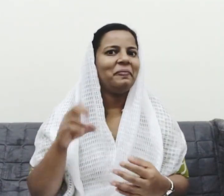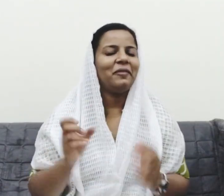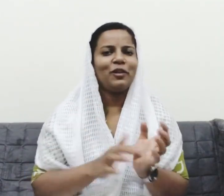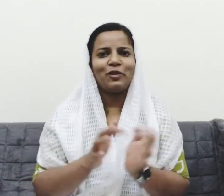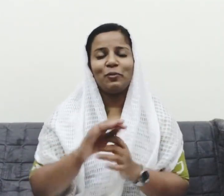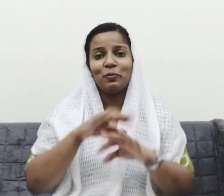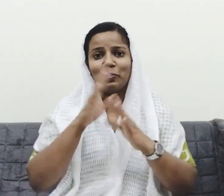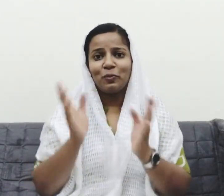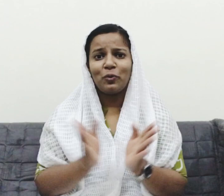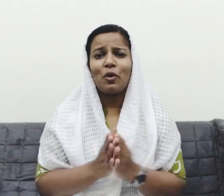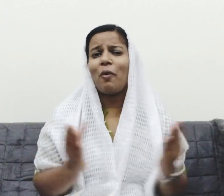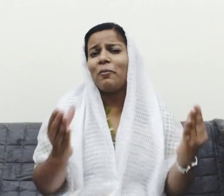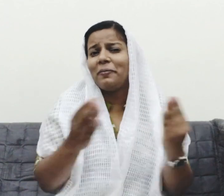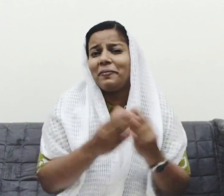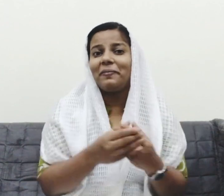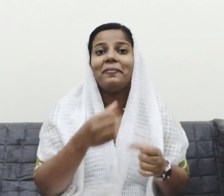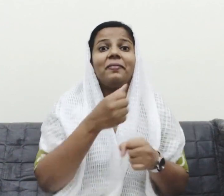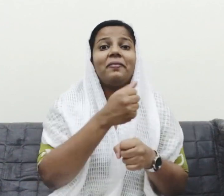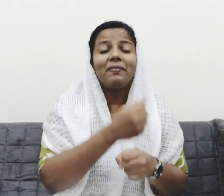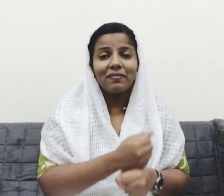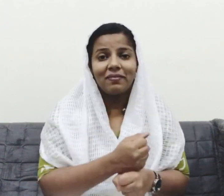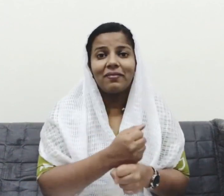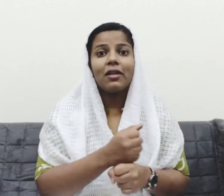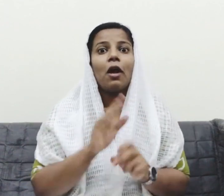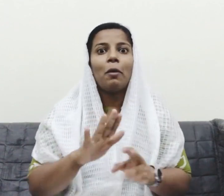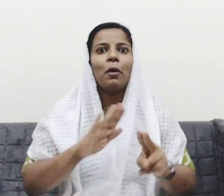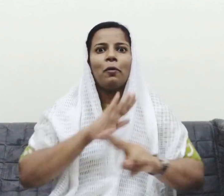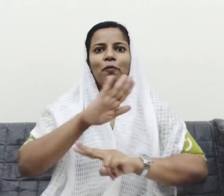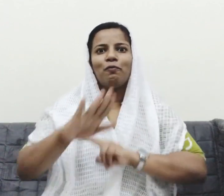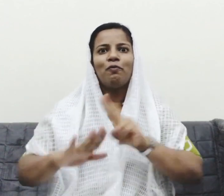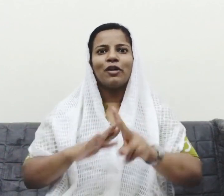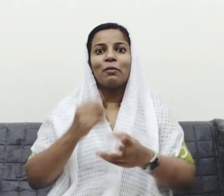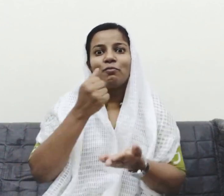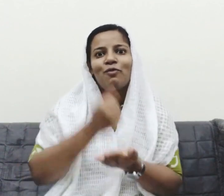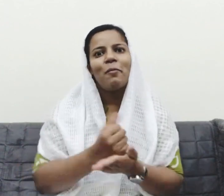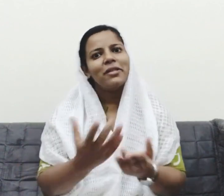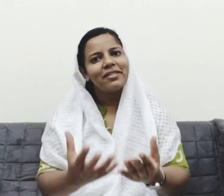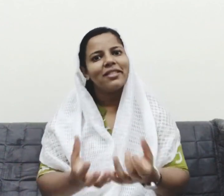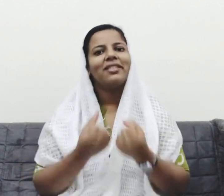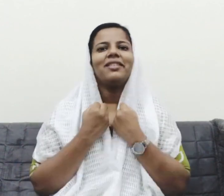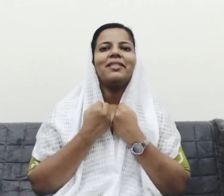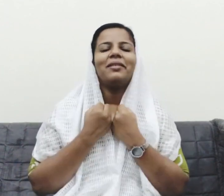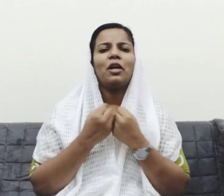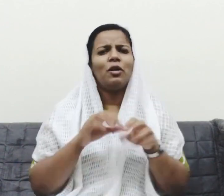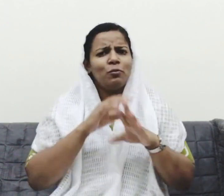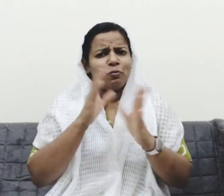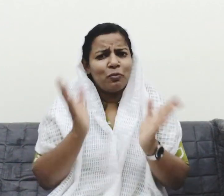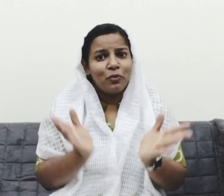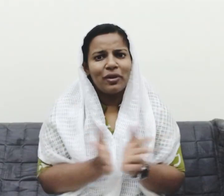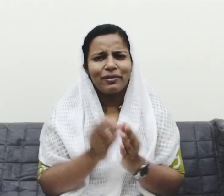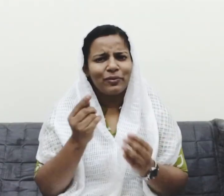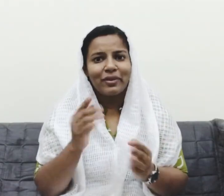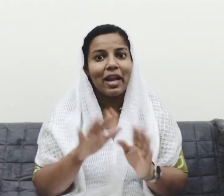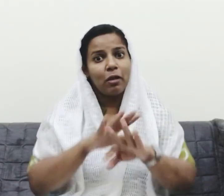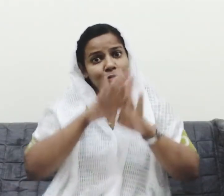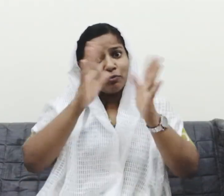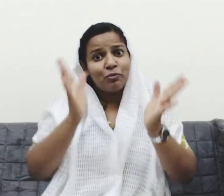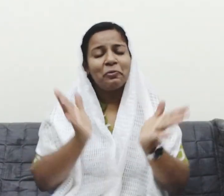വിശ്വസിച്ചു, പൂർണ്ണമായി പറ്റി നിന്നു. അതുകൊണ്ട് എന്തു പറ്റി പ്രിയപ്പെട്ടവരെ? വാഗ്ദത്തം പ്രാപിക്കുവാൻ കഴിഞ്ഞു. അവൻ പൂർണ്ണമായി പറ്റി നിൽക്കുക. അവൻ കർത്താവ് പറഞ്ഞ